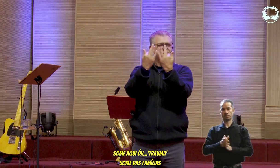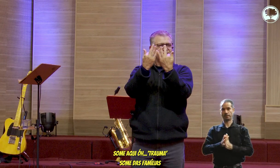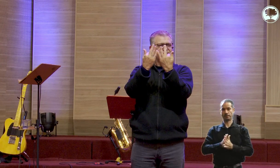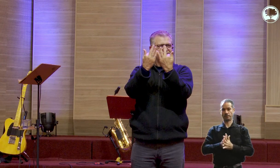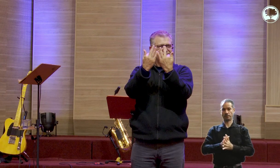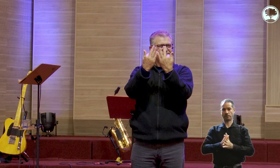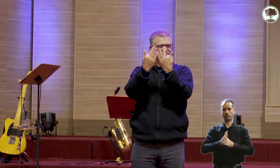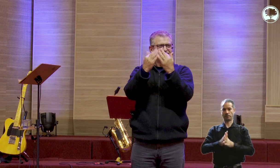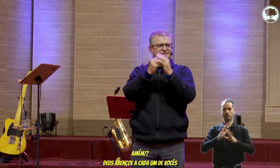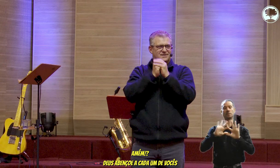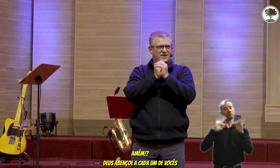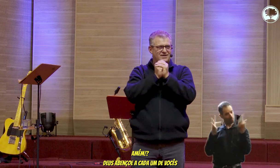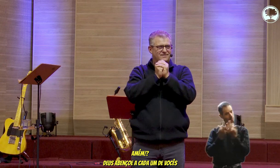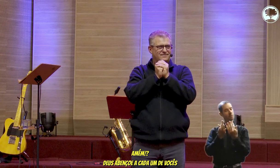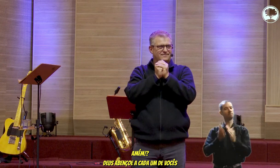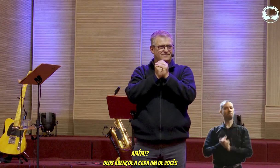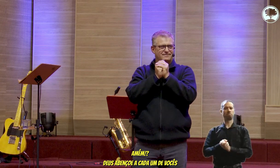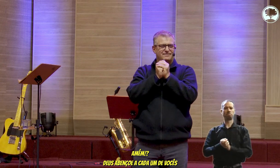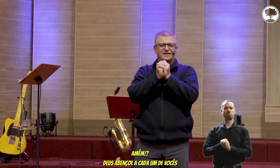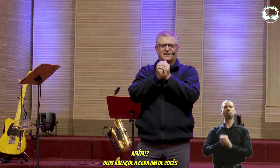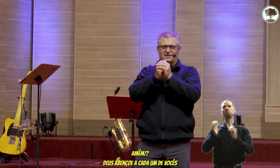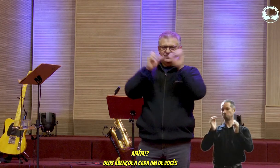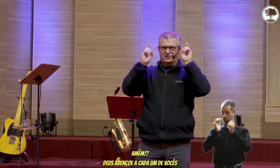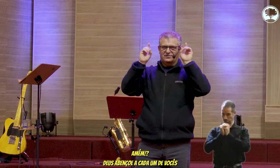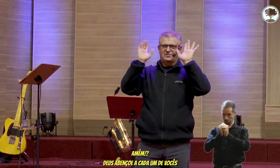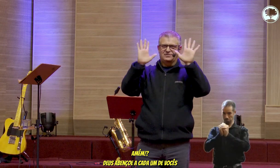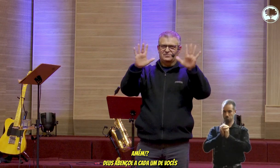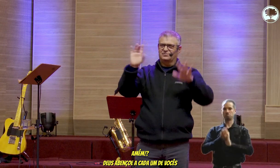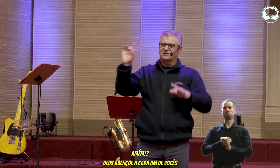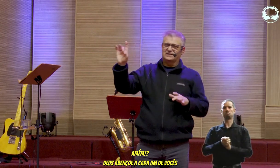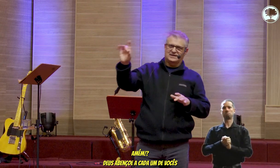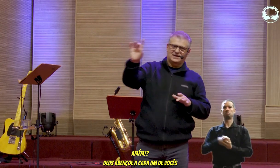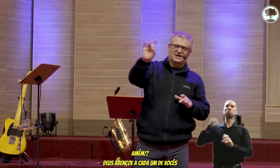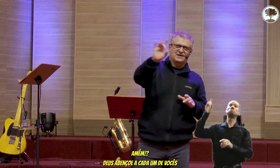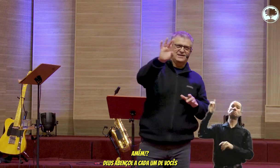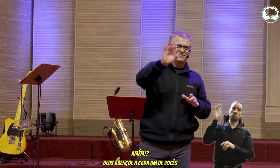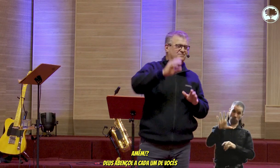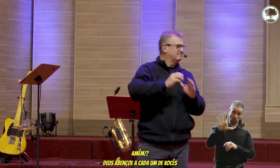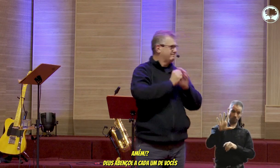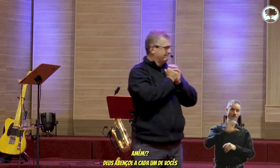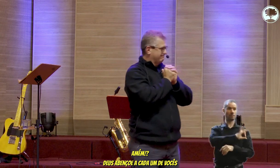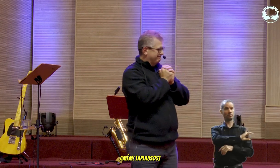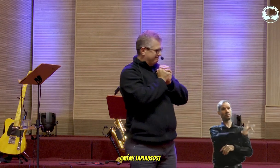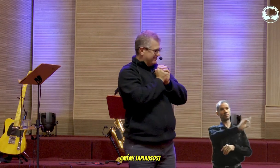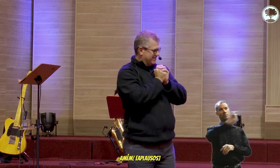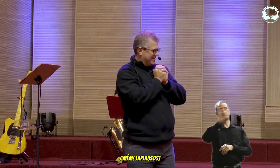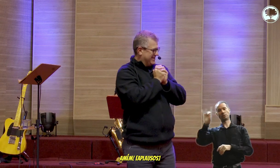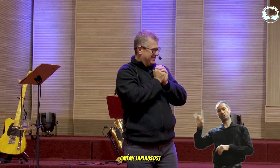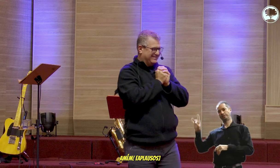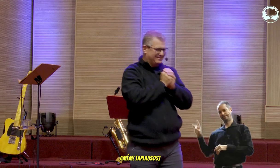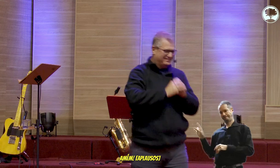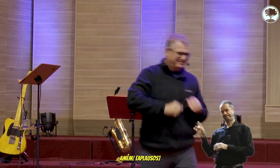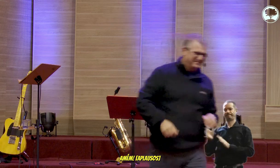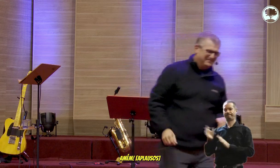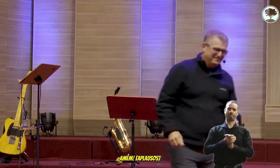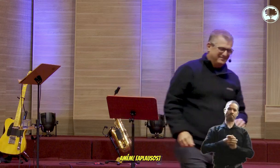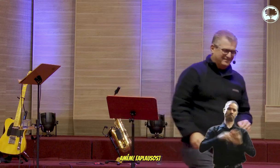famílias. Amém? Então, Deus abençoe a cada um. Amém?